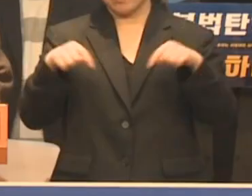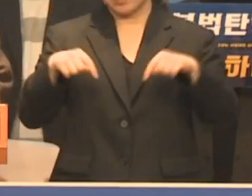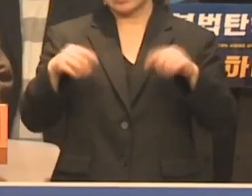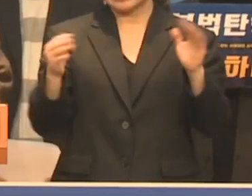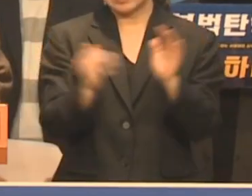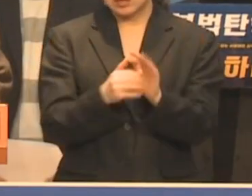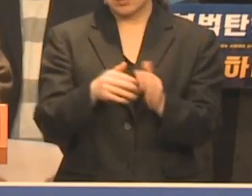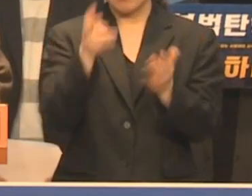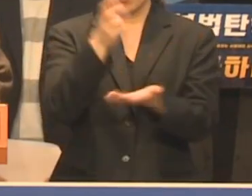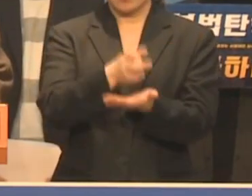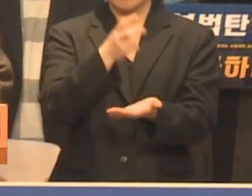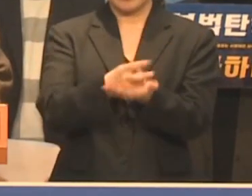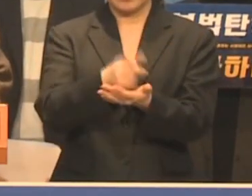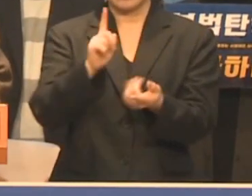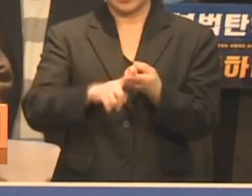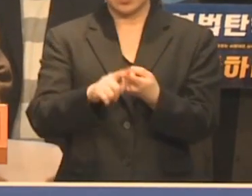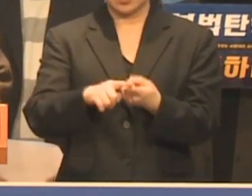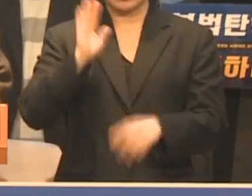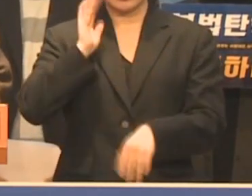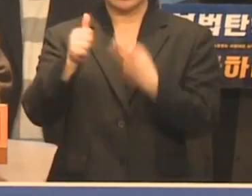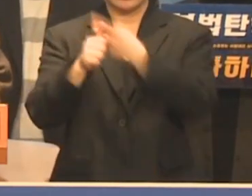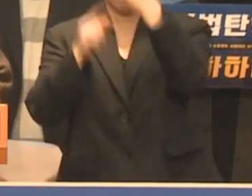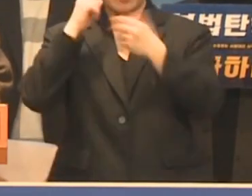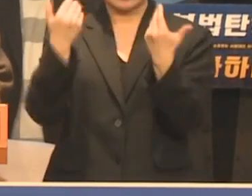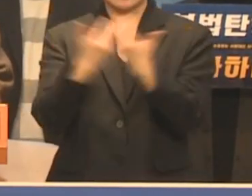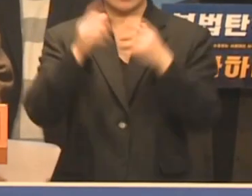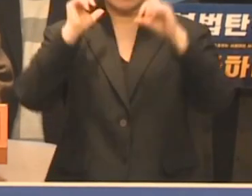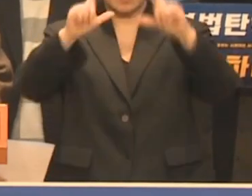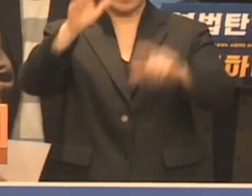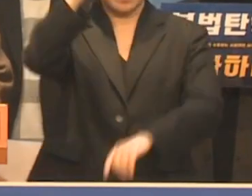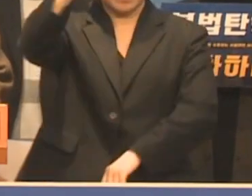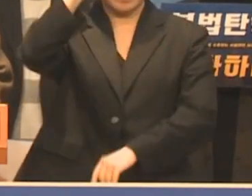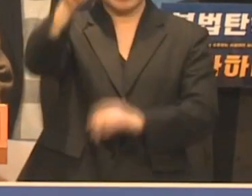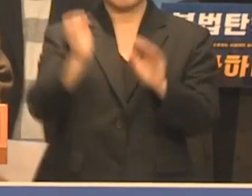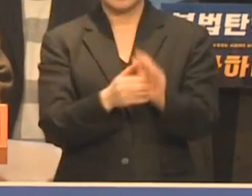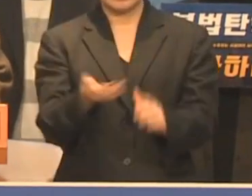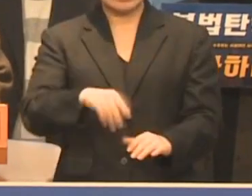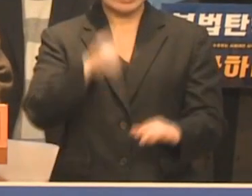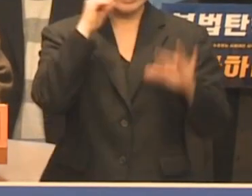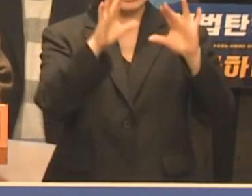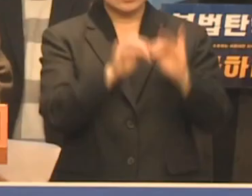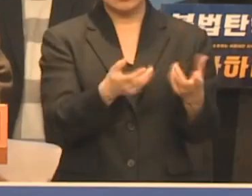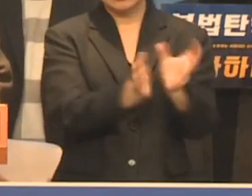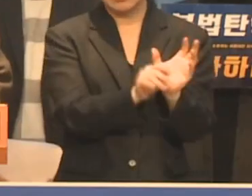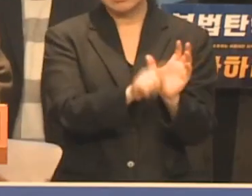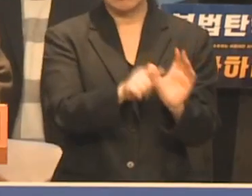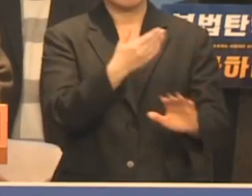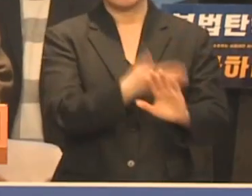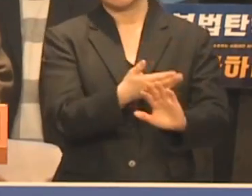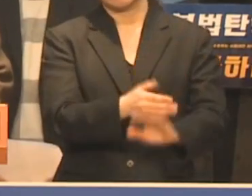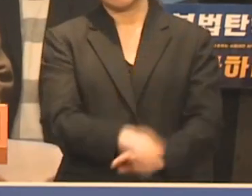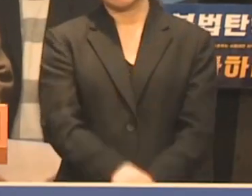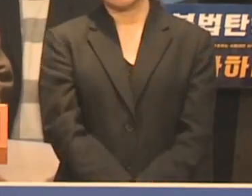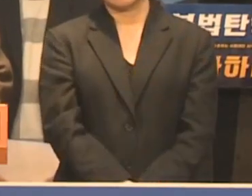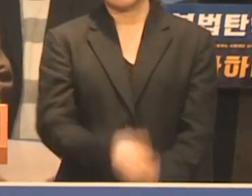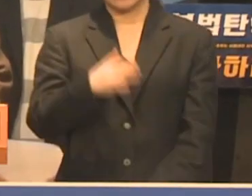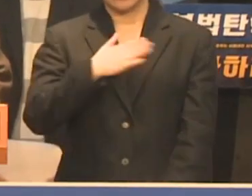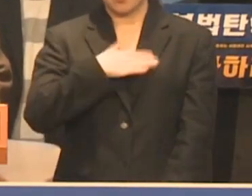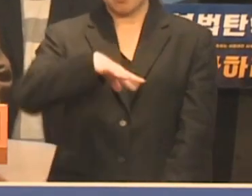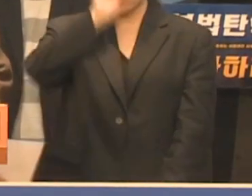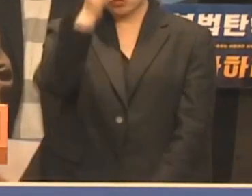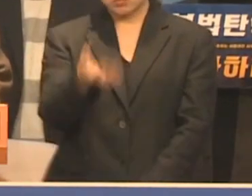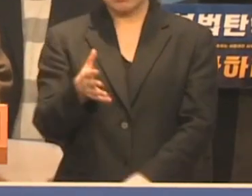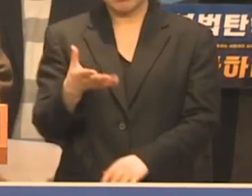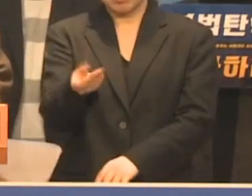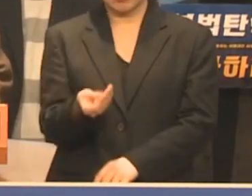합법적인 절차를 준수하여 탄핵 반대 시국선언을 진행하였습니다. 그러나 탄핵 찬성 집회 행태는 이와 달랐습니다. 저희가 먼저 대관한